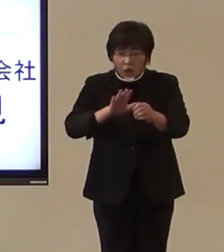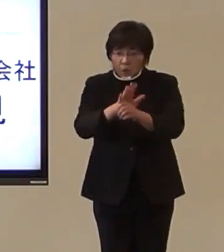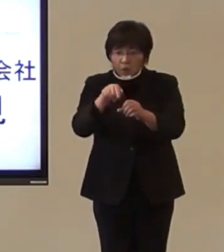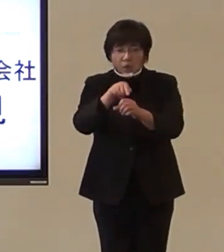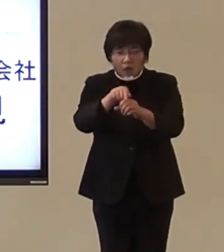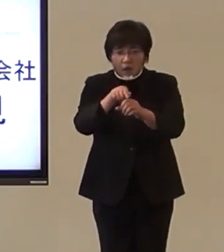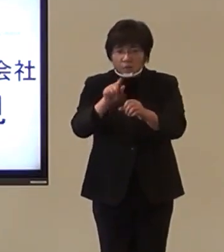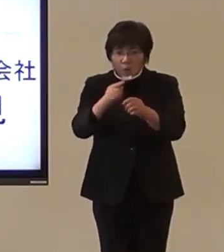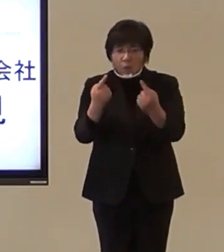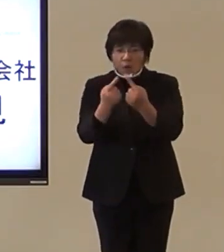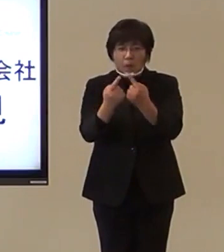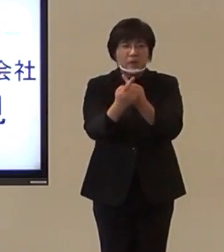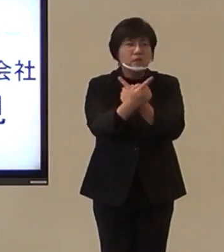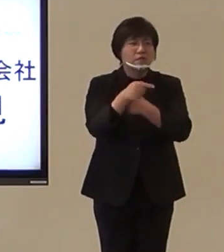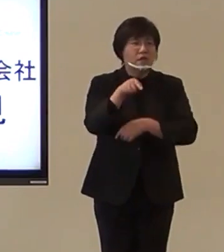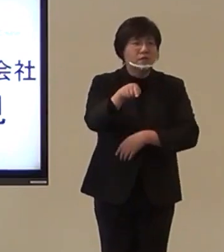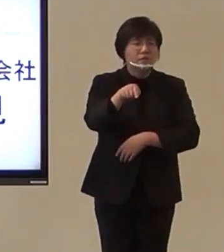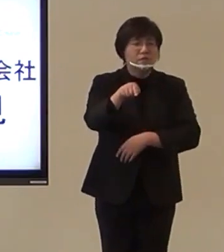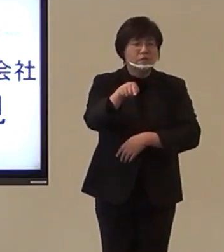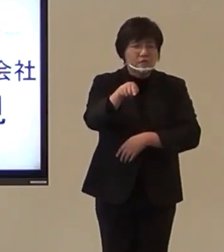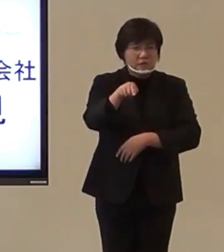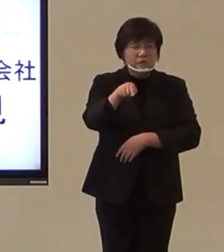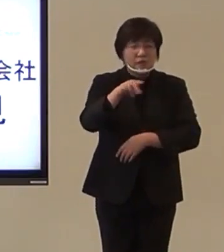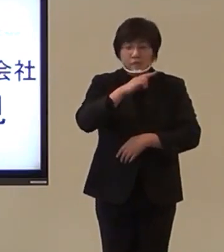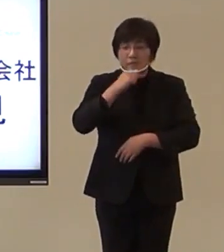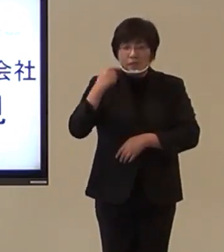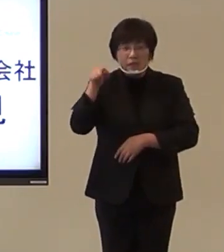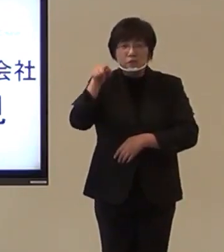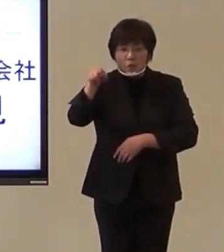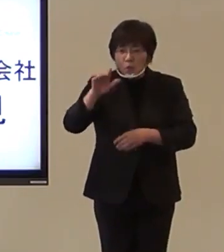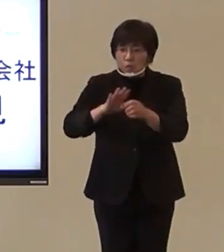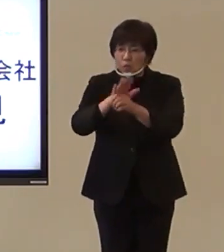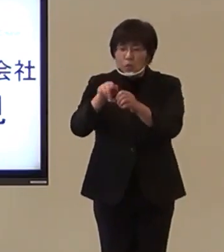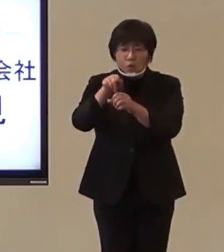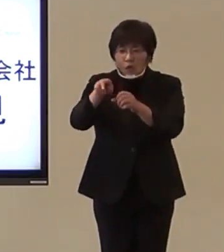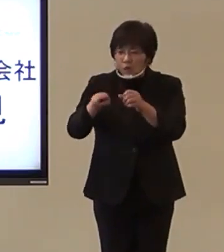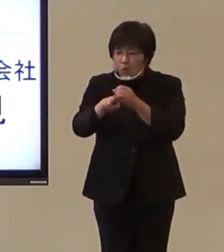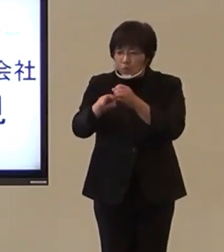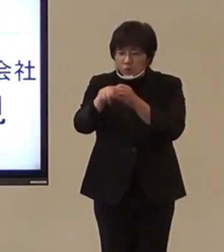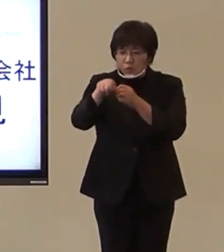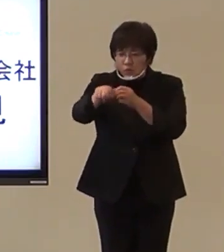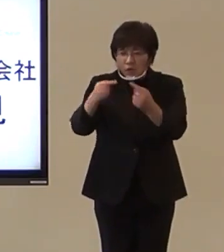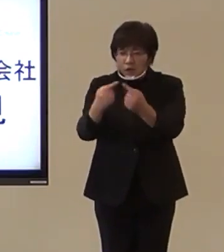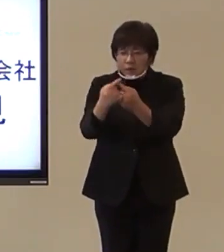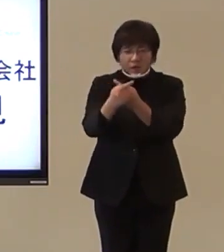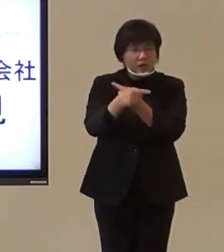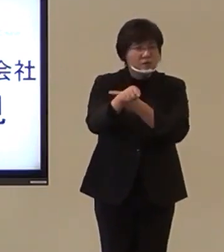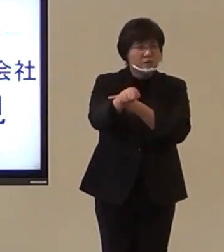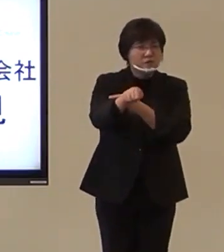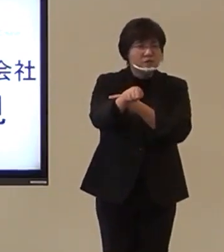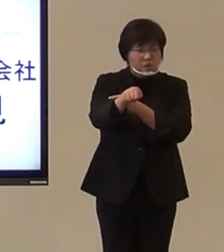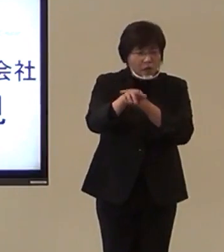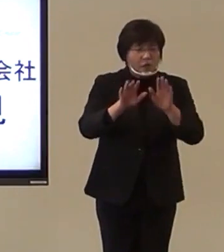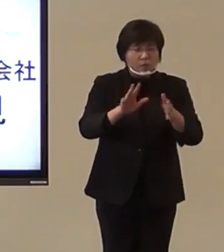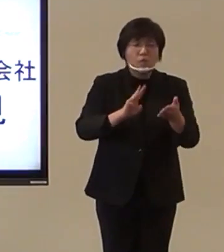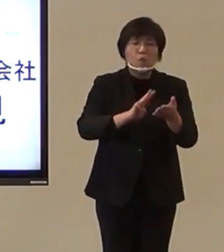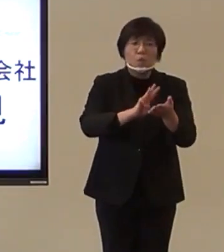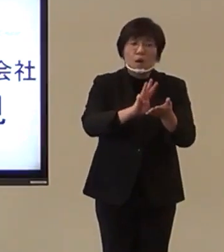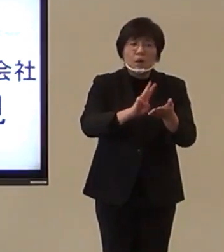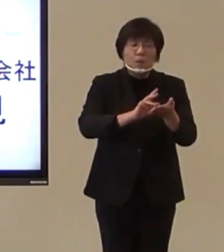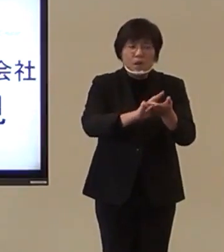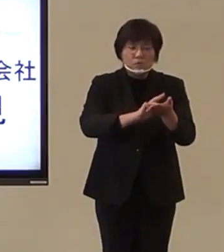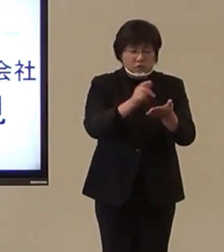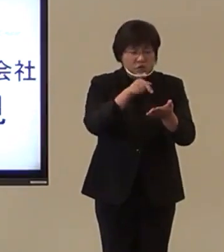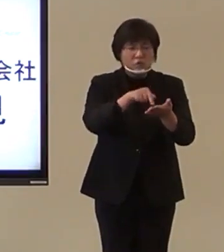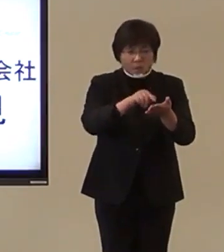あ、最初にありまして、これはまあイギリスの変異が日本にも入ってますけども、どうやらそれはファイザーのワクチンでも効くよというような